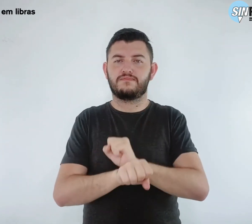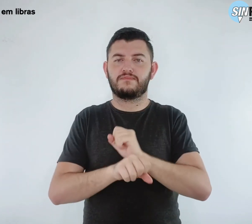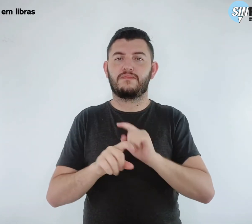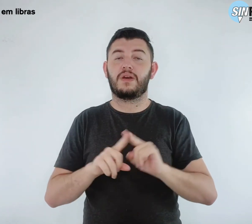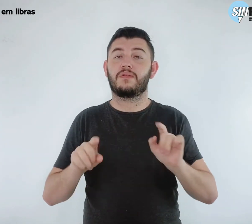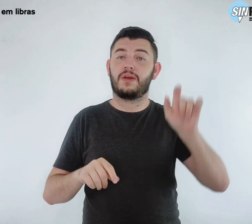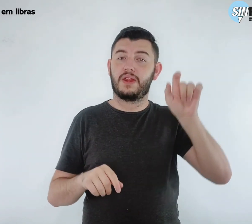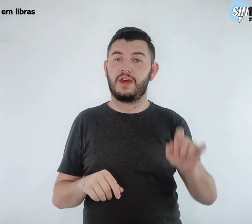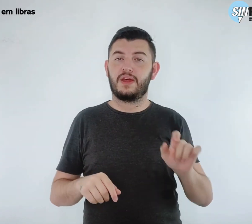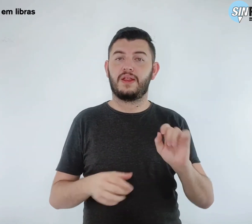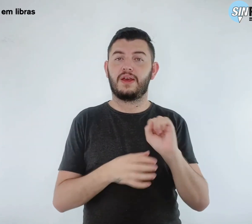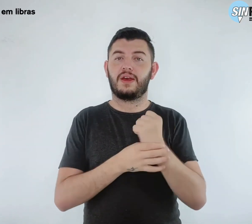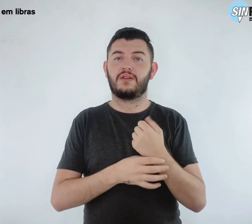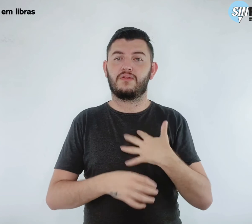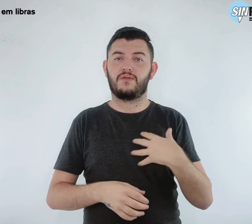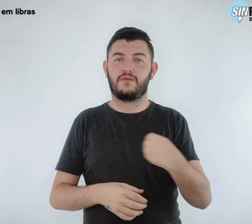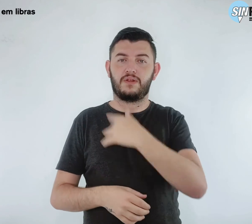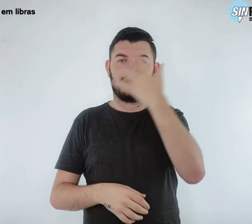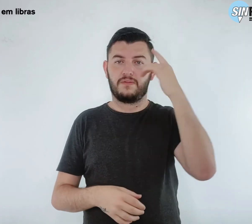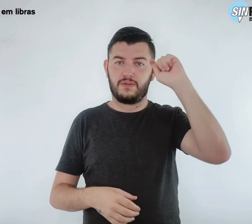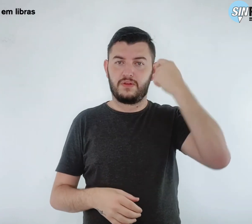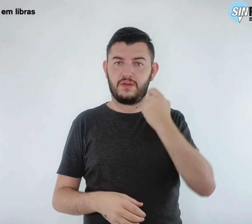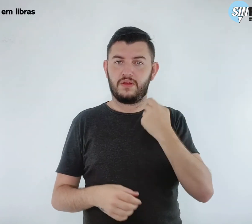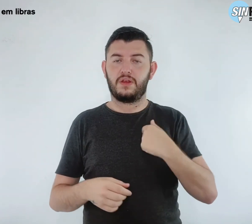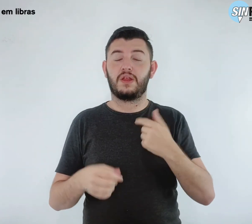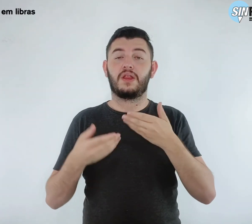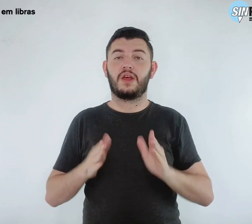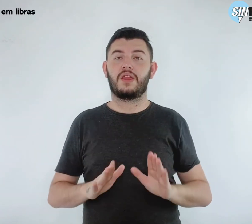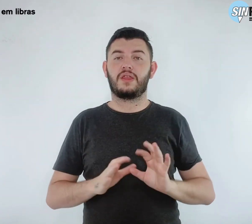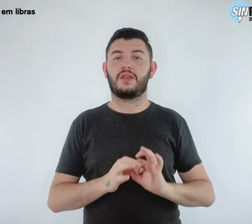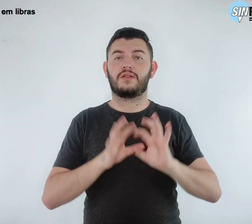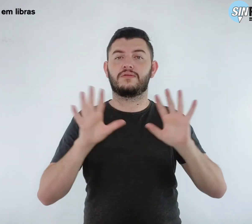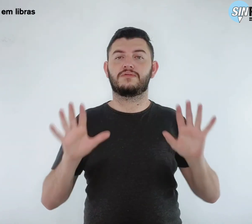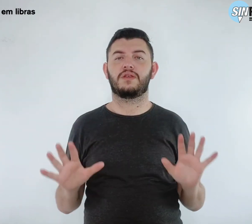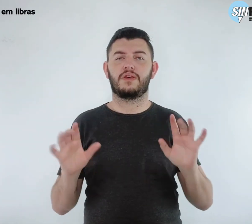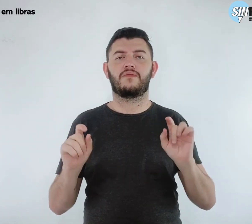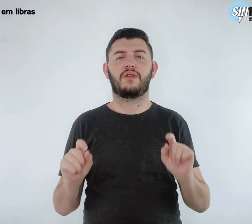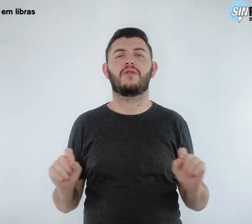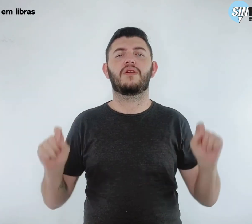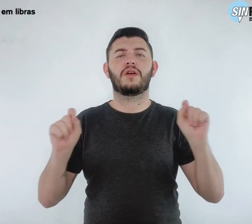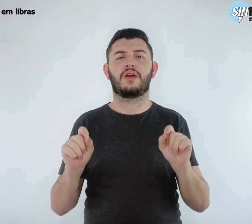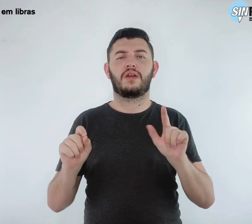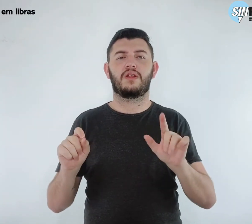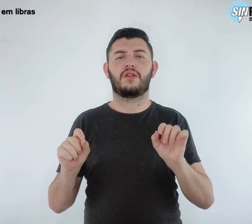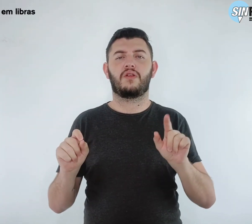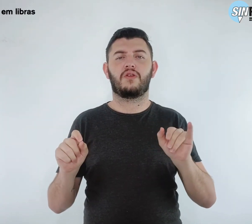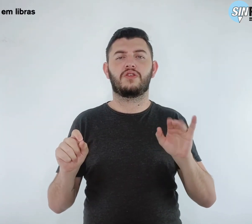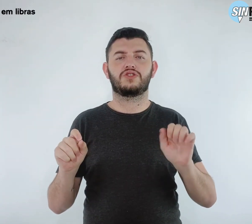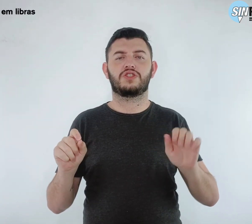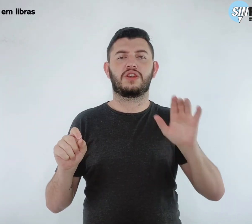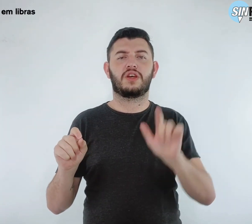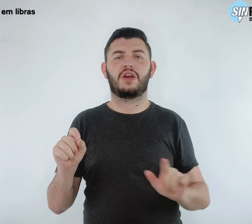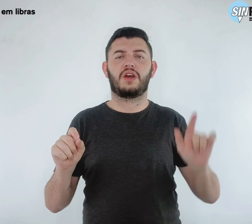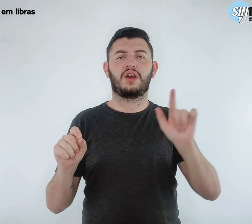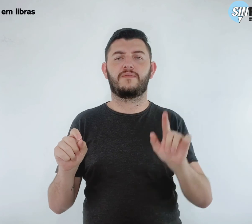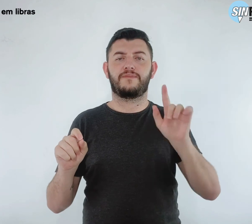ela garantiu que os filhos das mulheres negras nascessem livres, rompendo com a lógica do